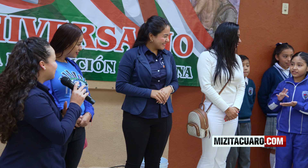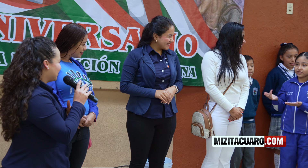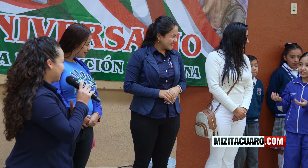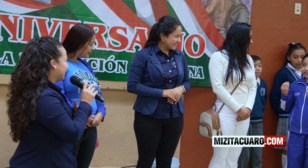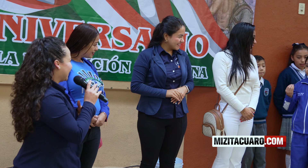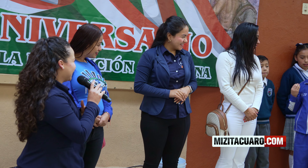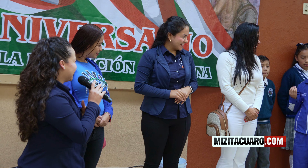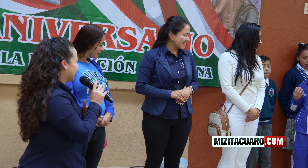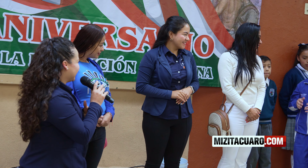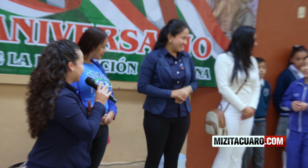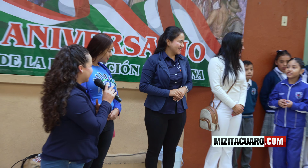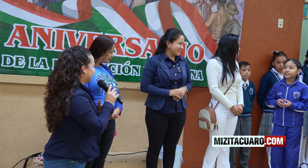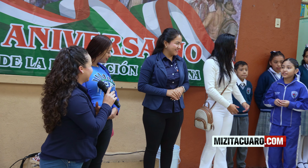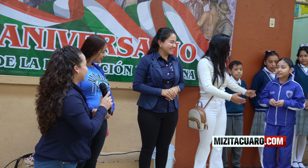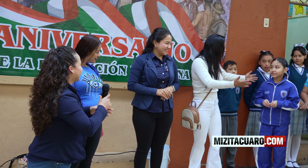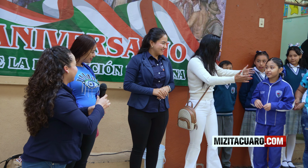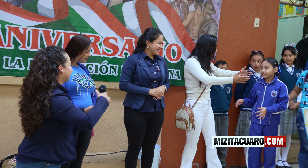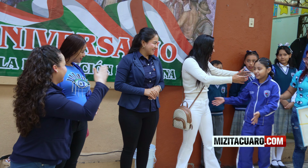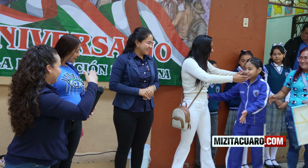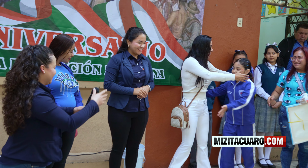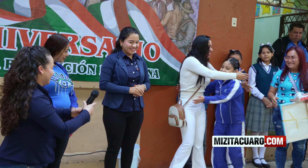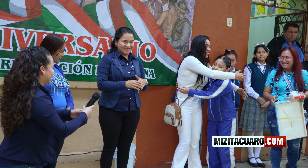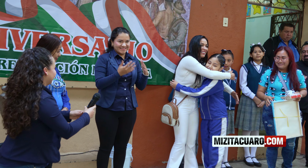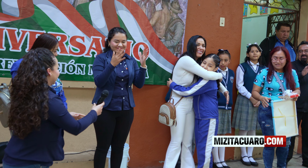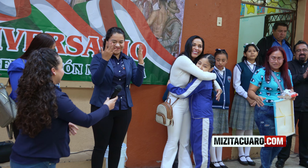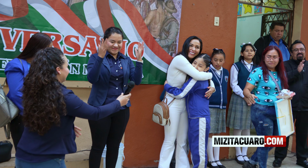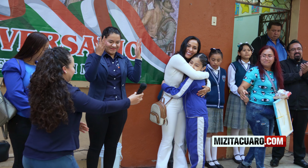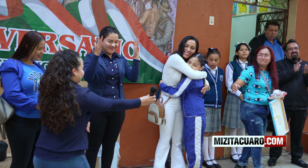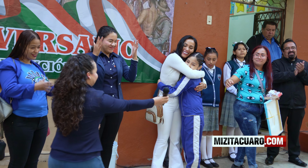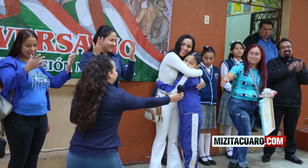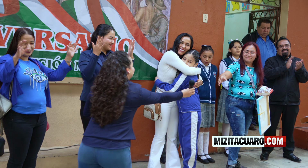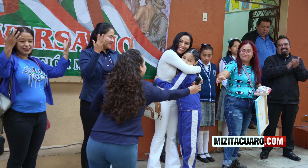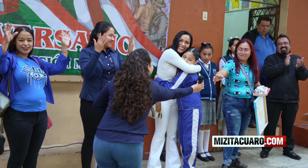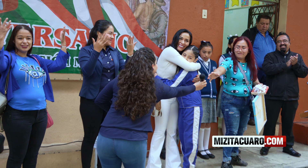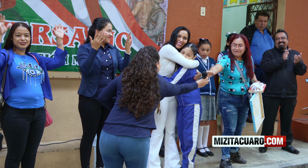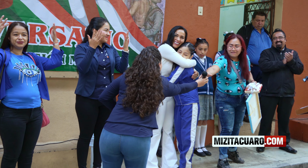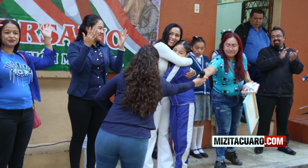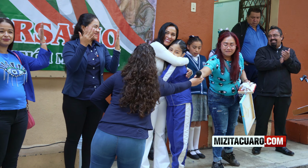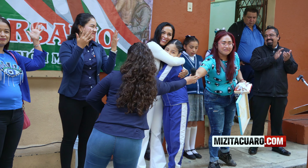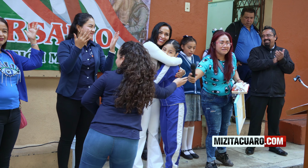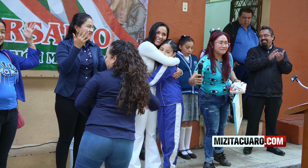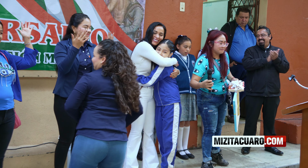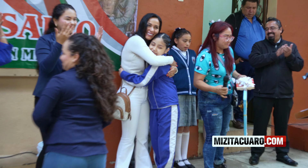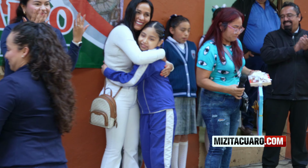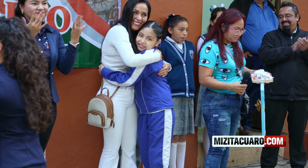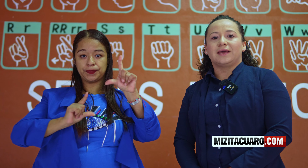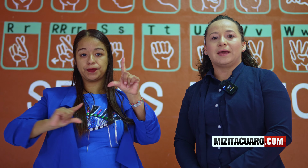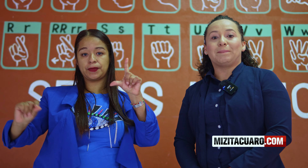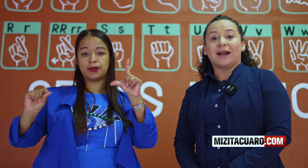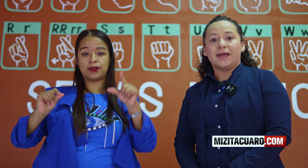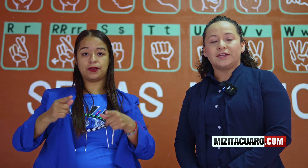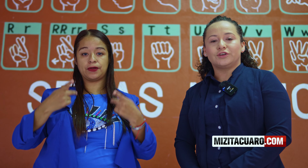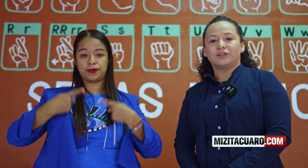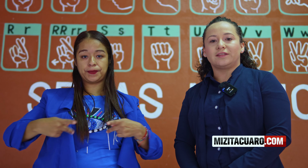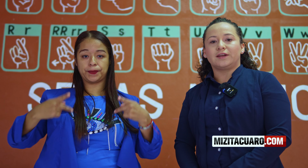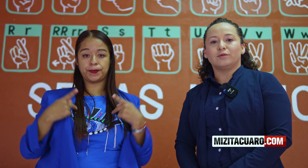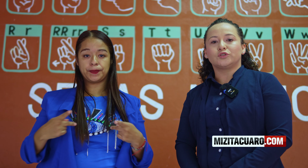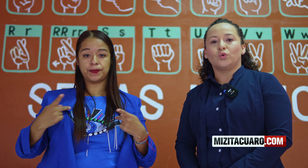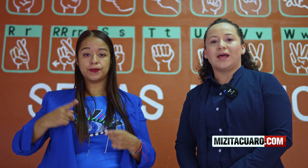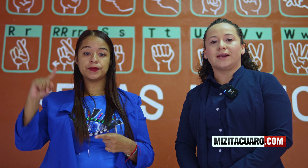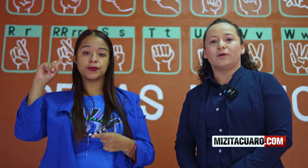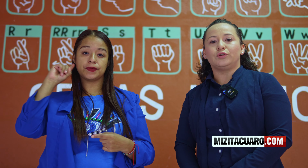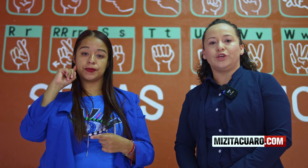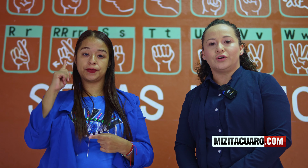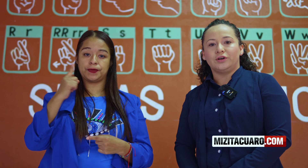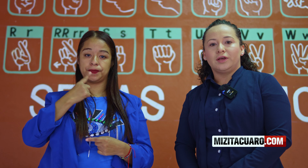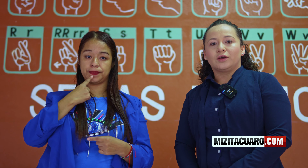importante es la conmemoración del Día Nacional de las Personas Sordas. Para ello tendremos